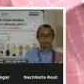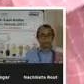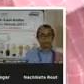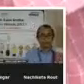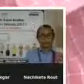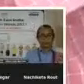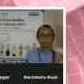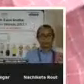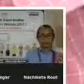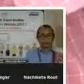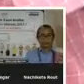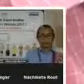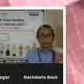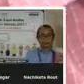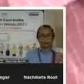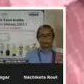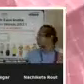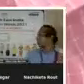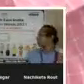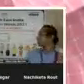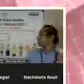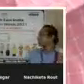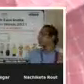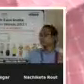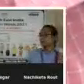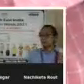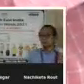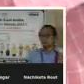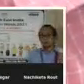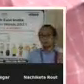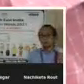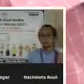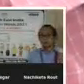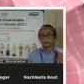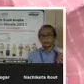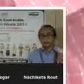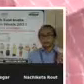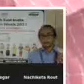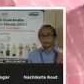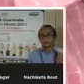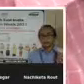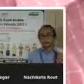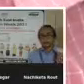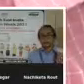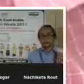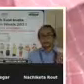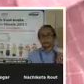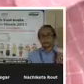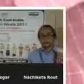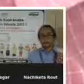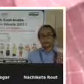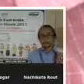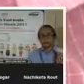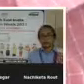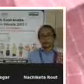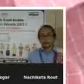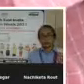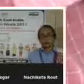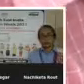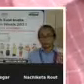अधिकारिता मंत्री डॉक्टर वीरेंद्र कुमार जी, माननीय सामाजिक न्याय और अधिकारिता राज्य मंत्री श्री